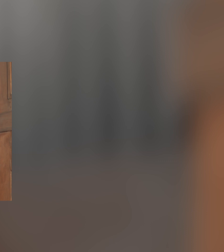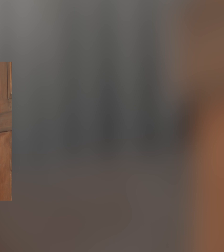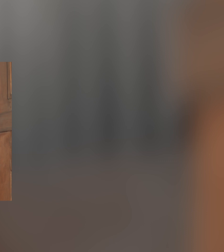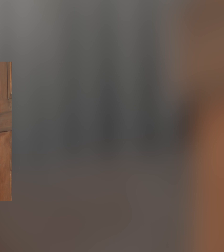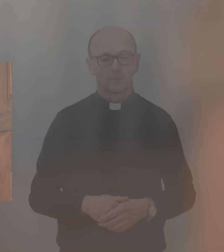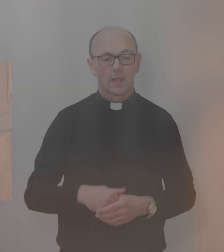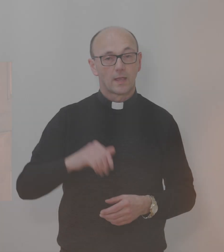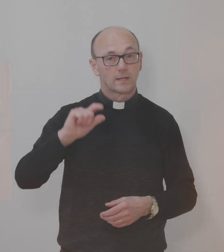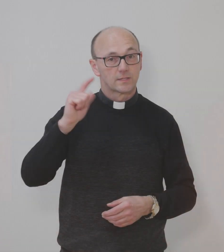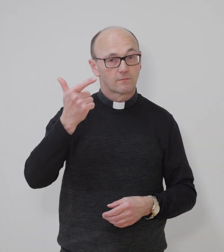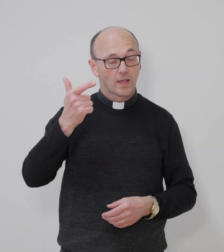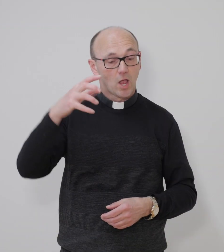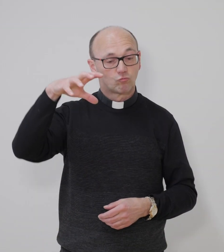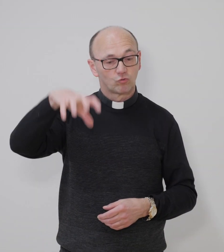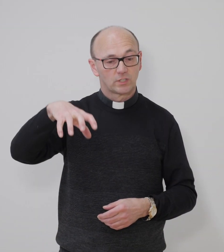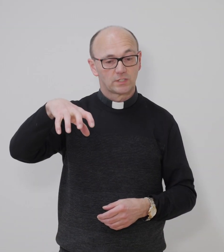Kreuzestod.